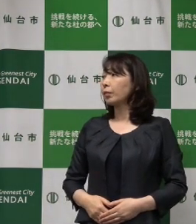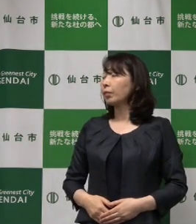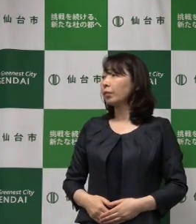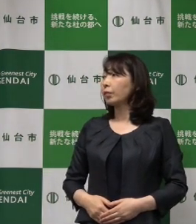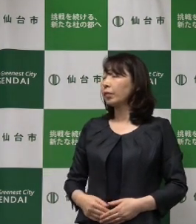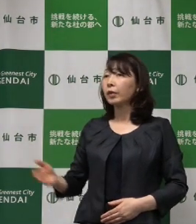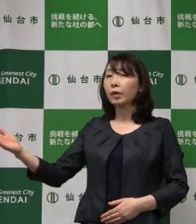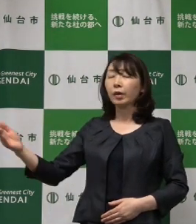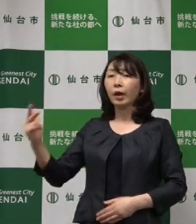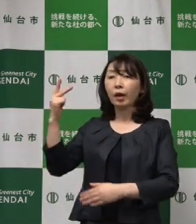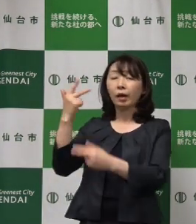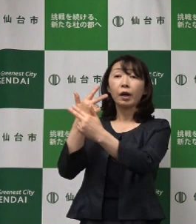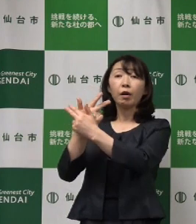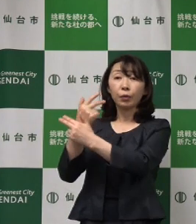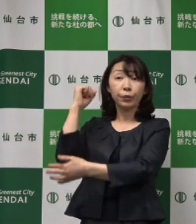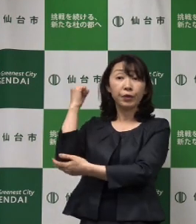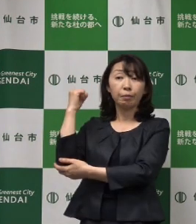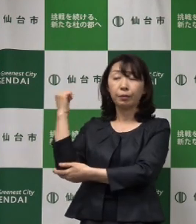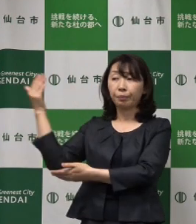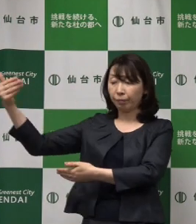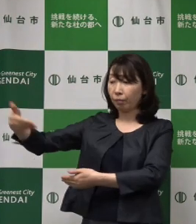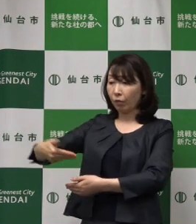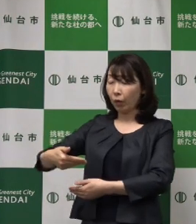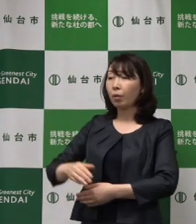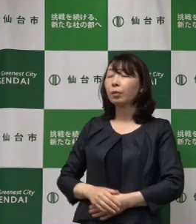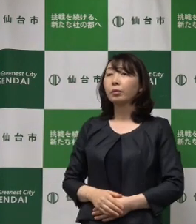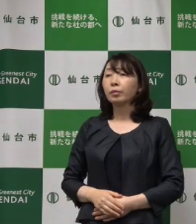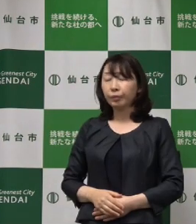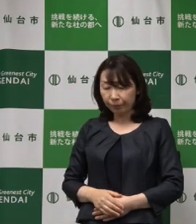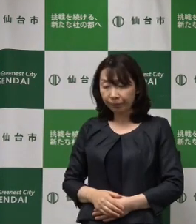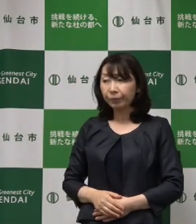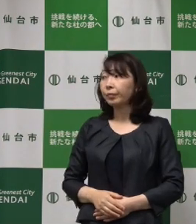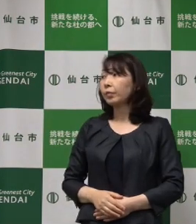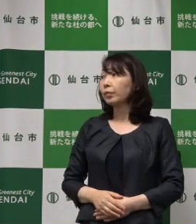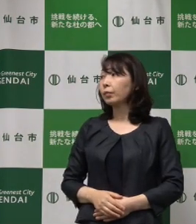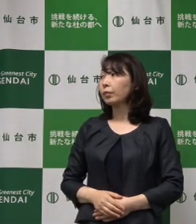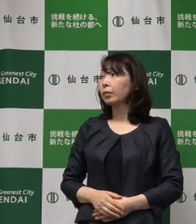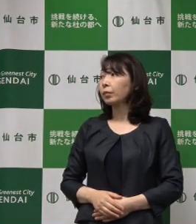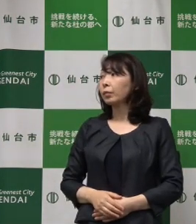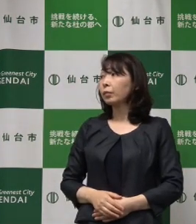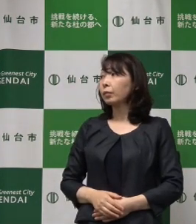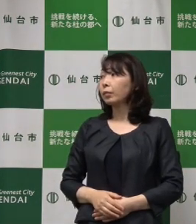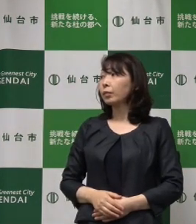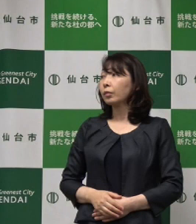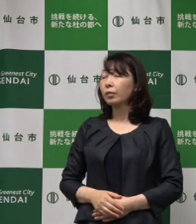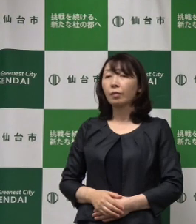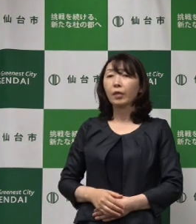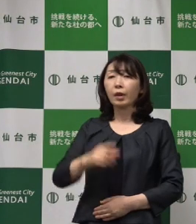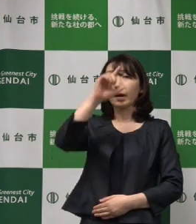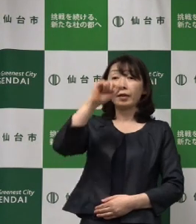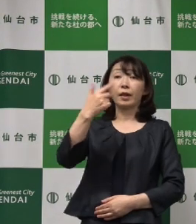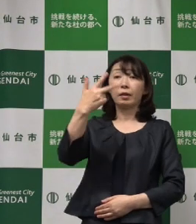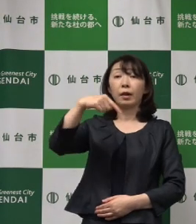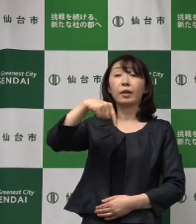すみません、科学新報の布施です。はい、今の質問に関連してなんですけども、はい、仙台市で